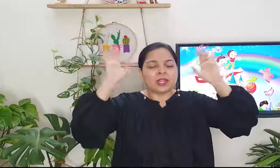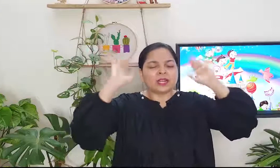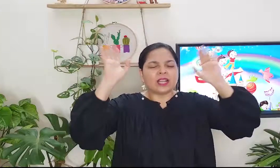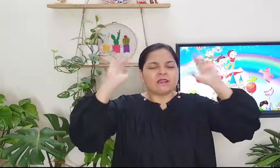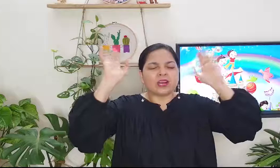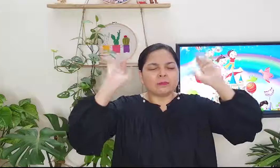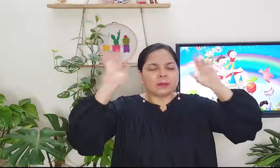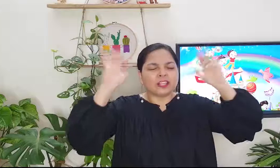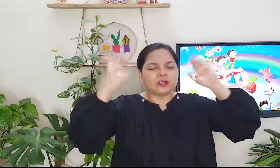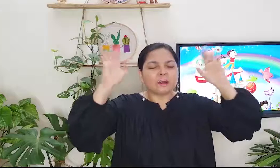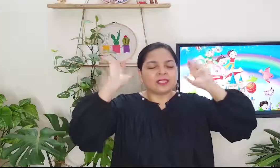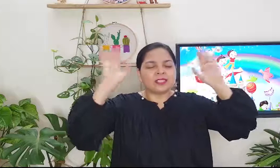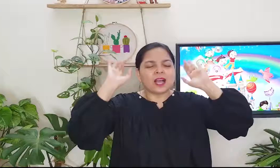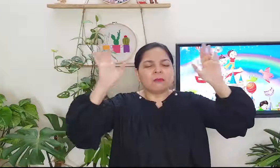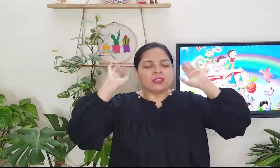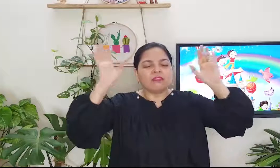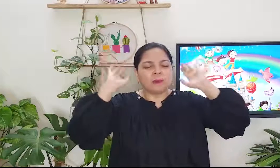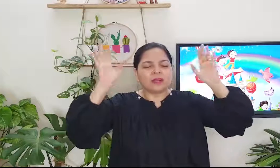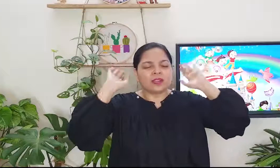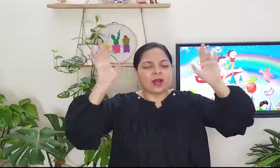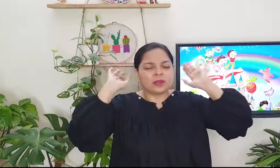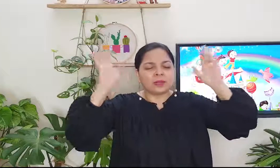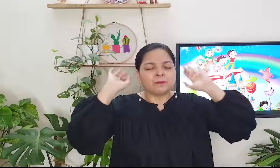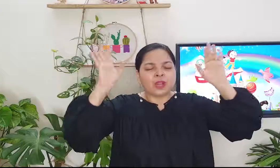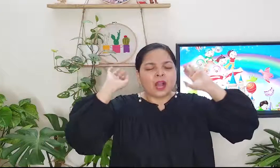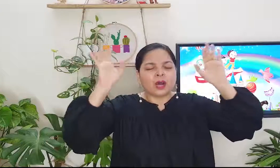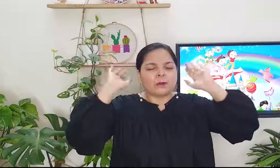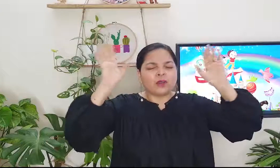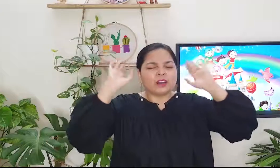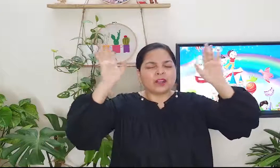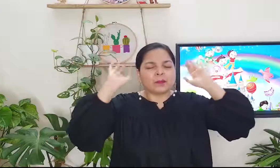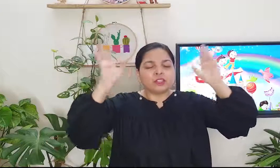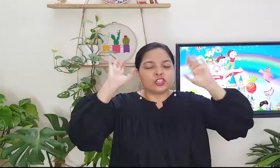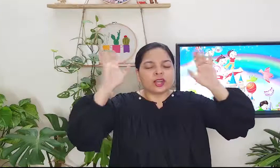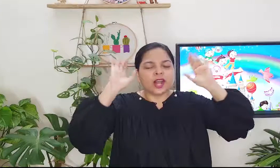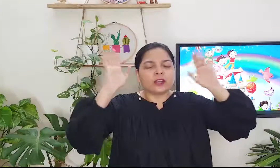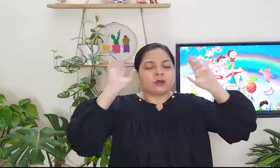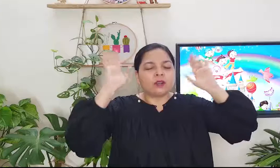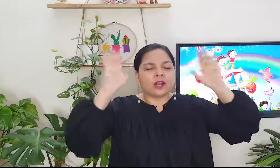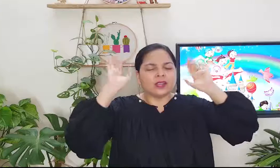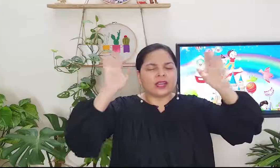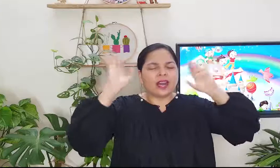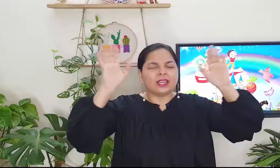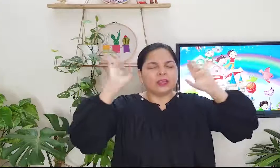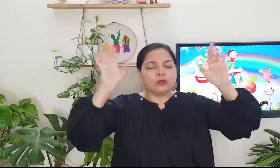प्रार्थना करछि प्रभु आपनार शक्ति ओखाने उपस्थित हच्छे प्रभु। हाँ प्रभु प्रतिटा बाच्चा सुस्थ हच्छे प्रभु जीशु ख्रीष्टेर